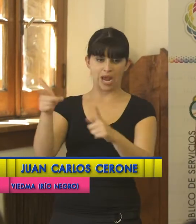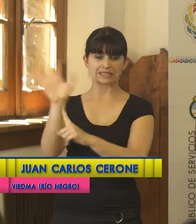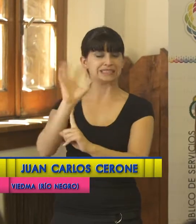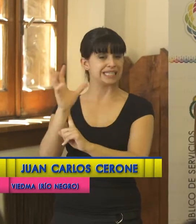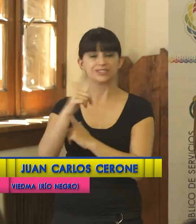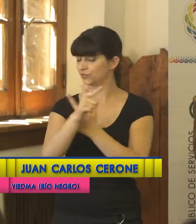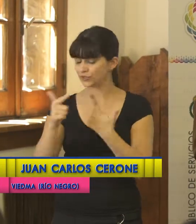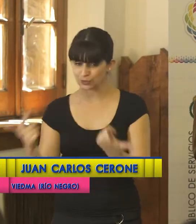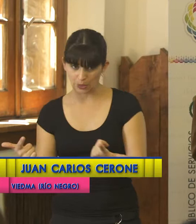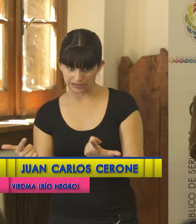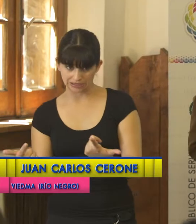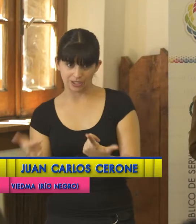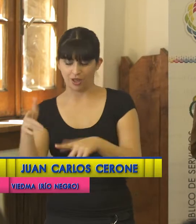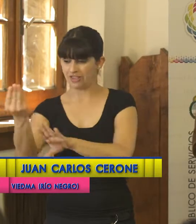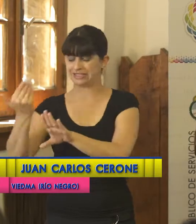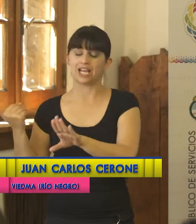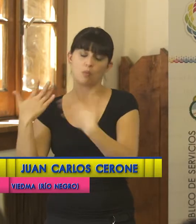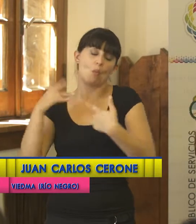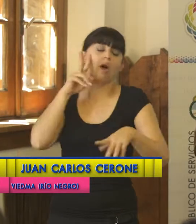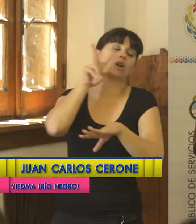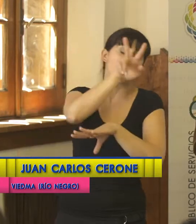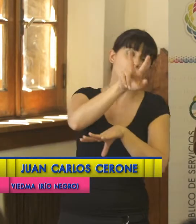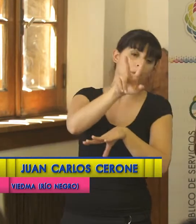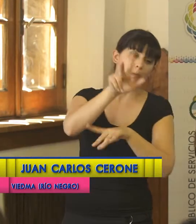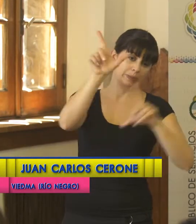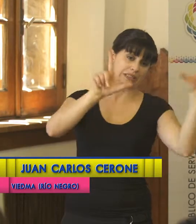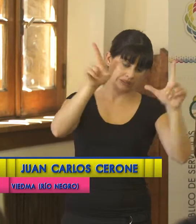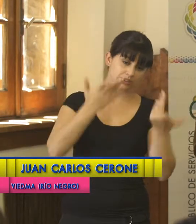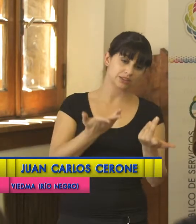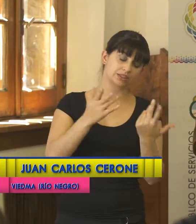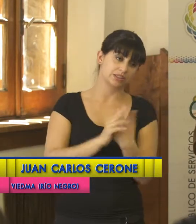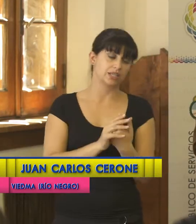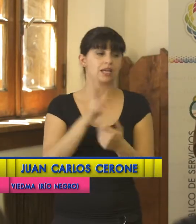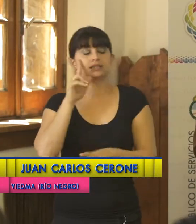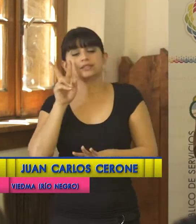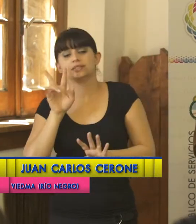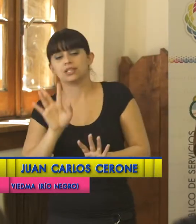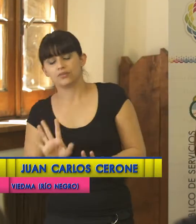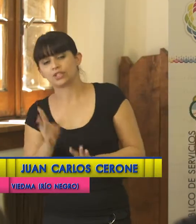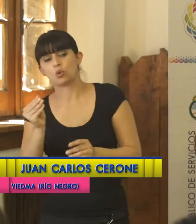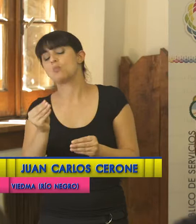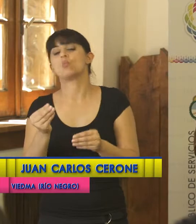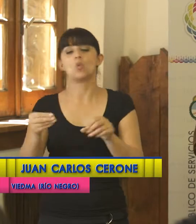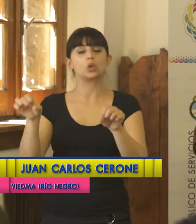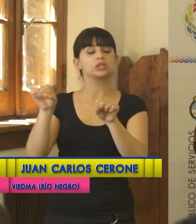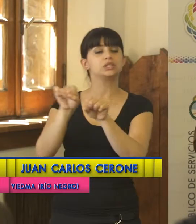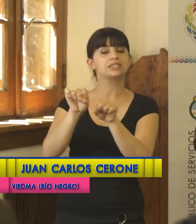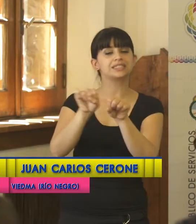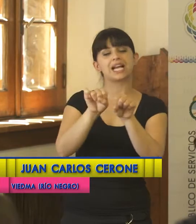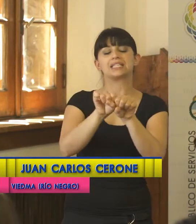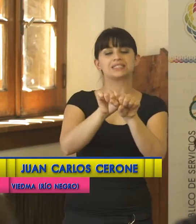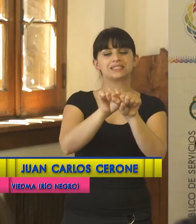tienen que desconectarlo así que habría que ver cómo podemos generar esa interconexión que los canales de aires locales